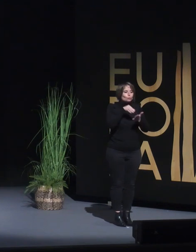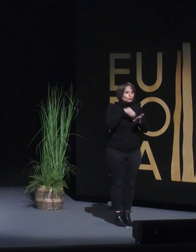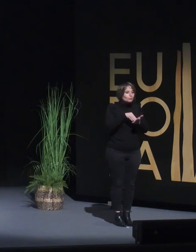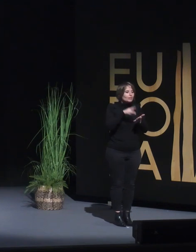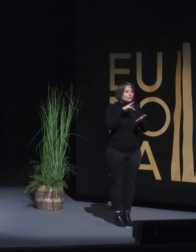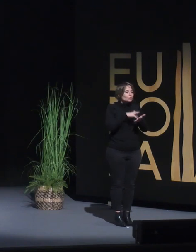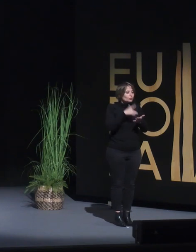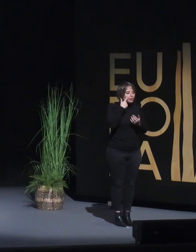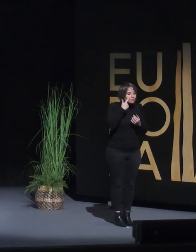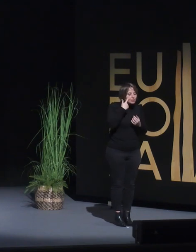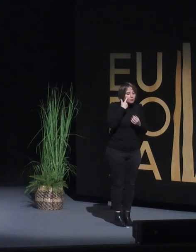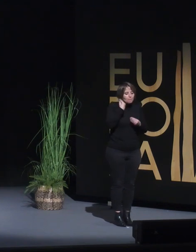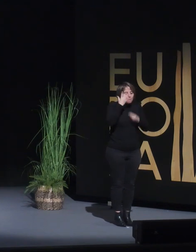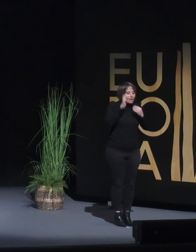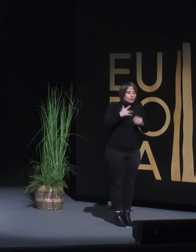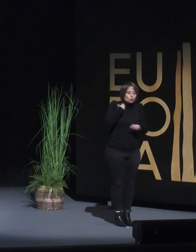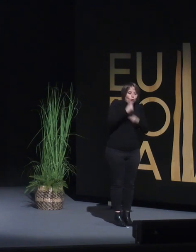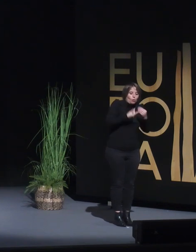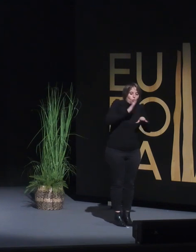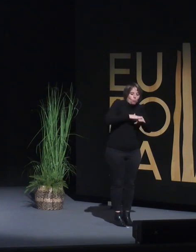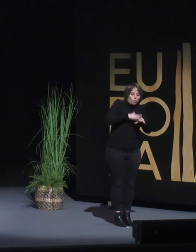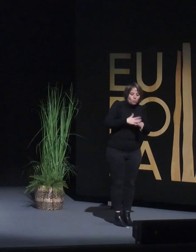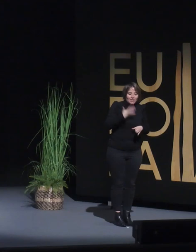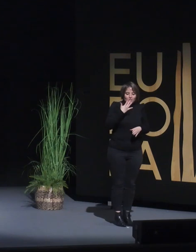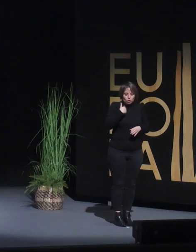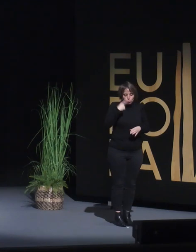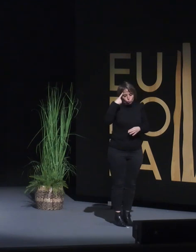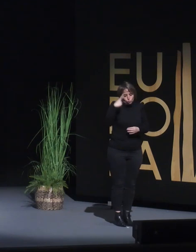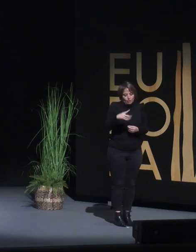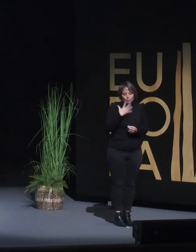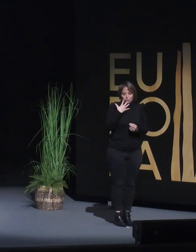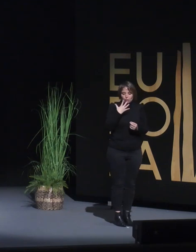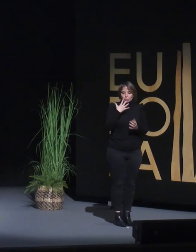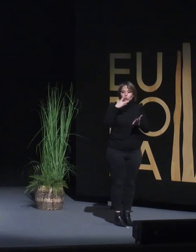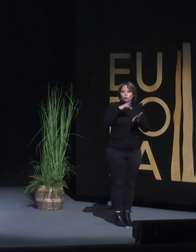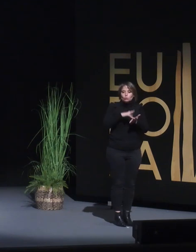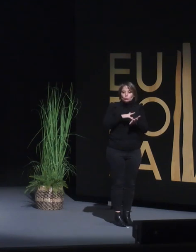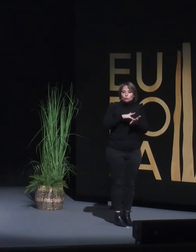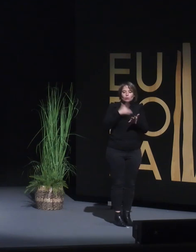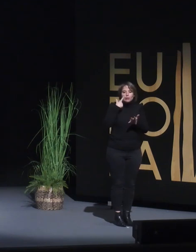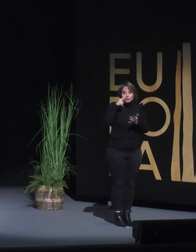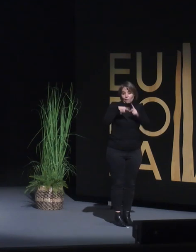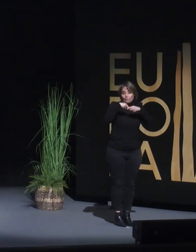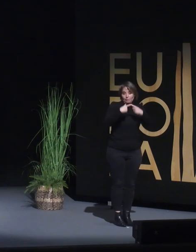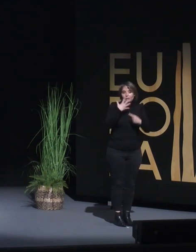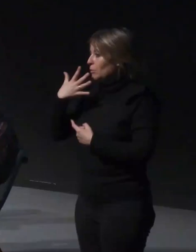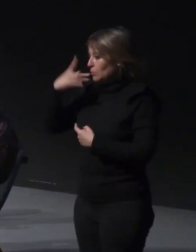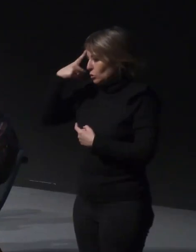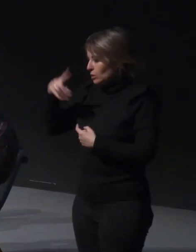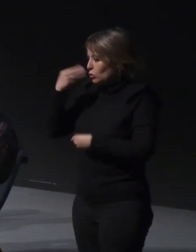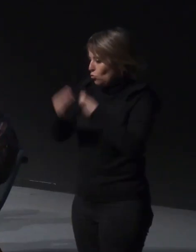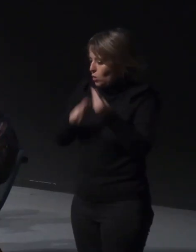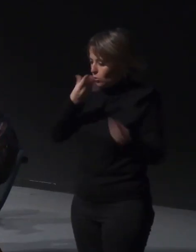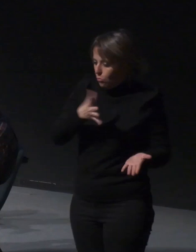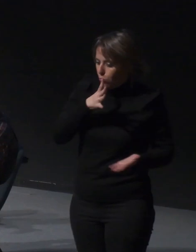final ceden, pero ceden desde la culpa y eso. Yo te quiero decir, y si yo, por ejemplo, soy consciente, ¿no? Como esta familia, ¿no? De que estoy haciendo esto, pero llega